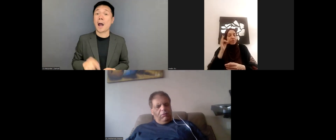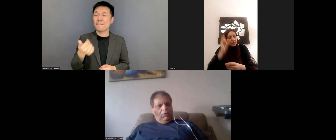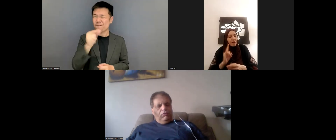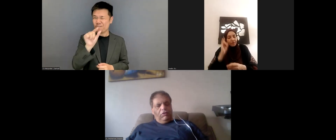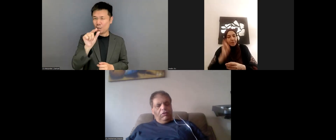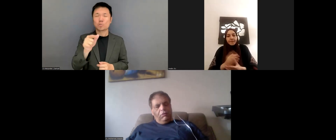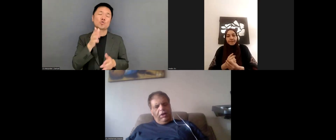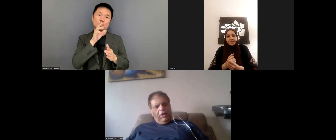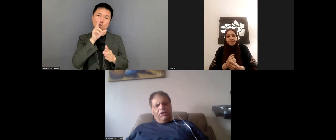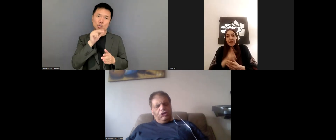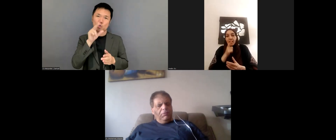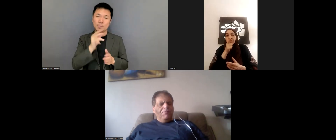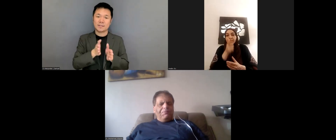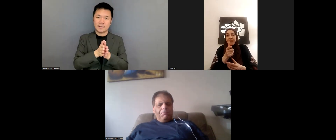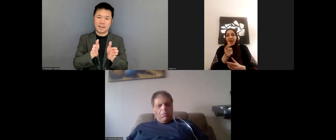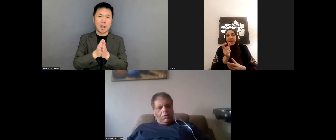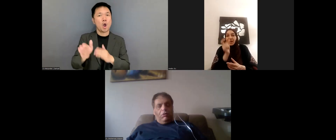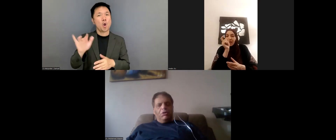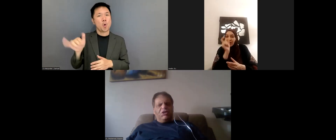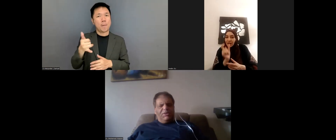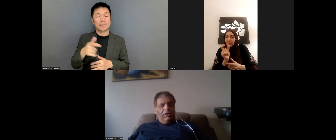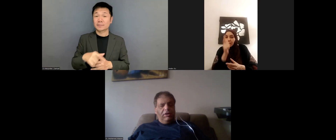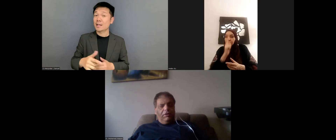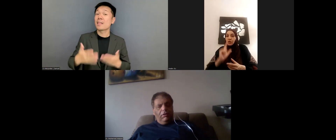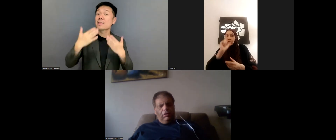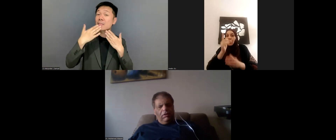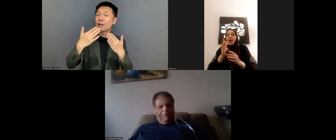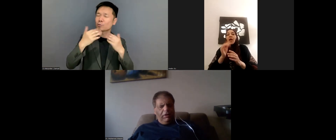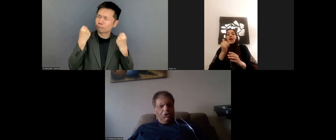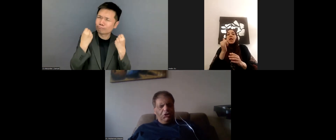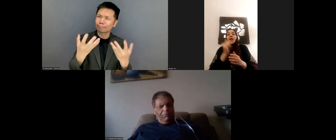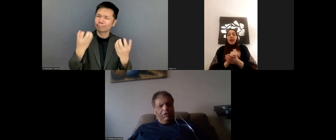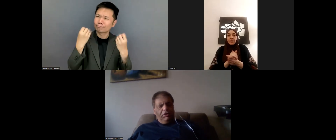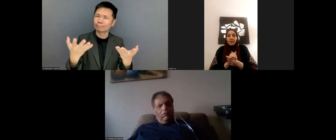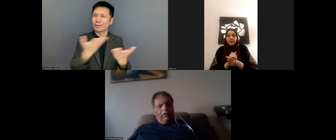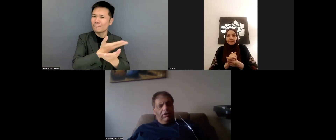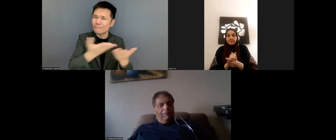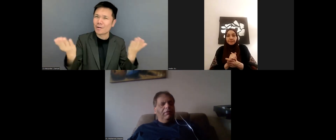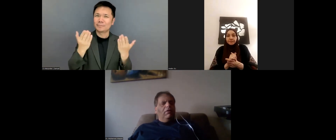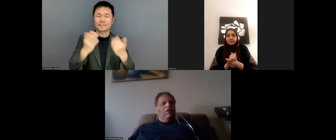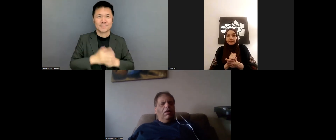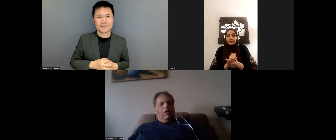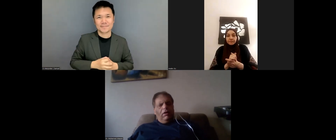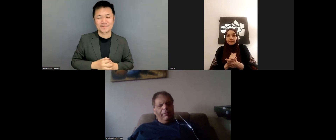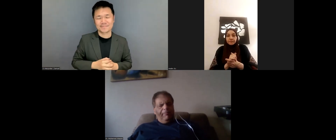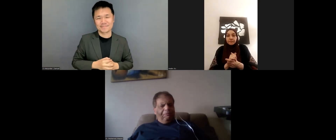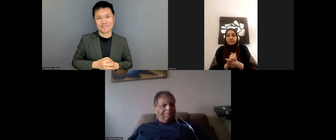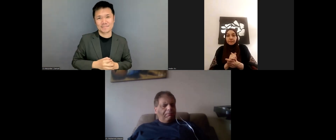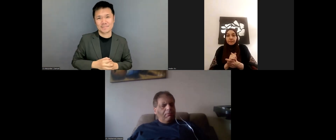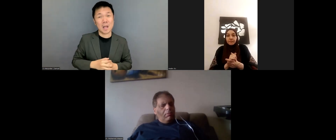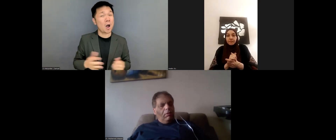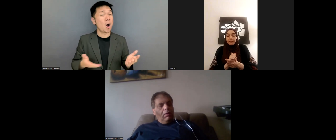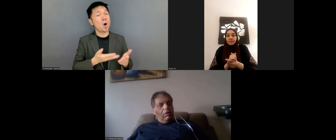we continue in English. شكرا جزيلا للجميع. I would like to thank